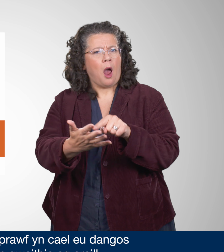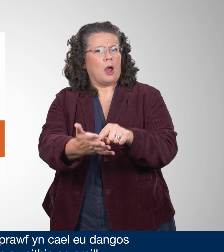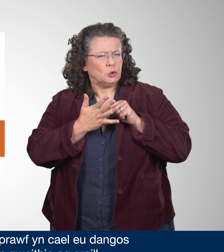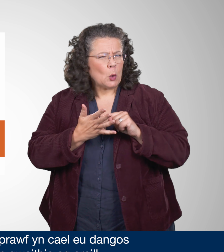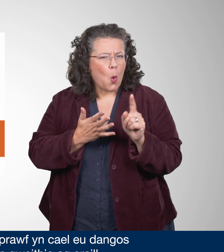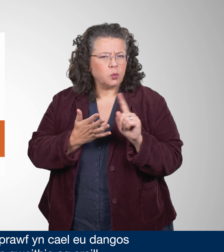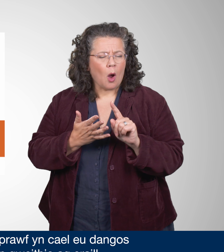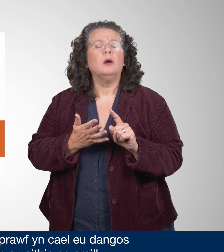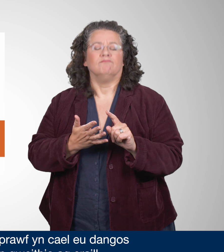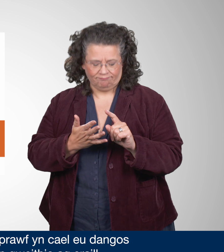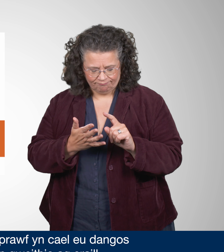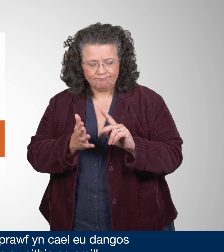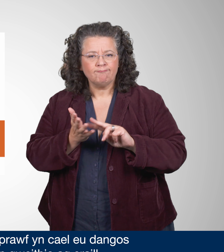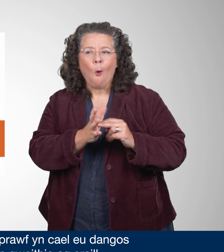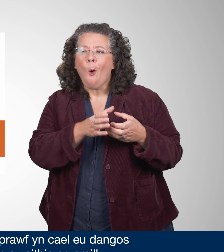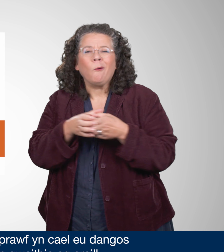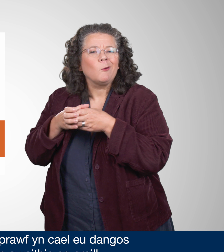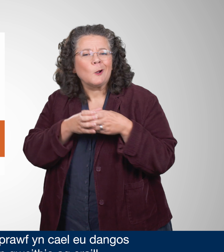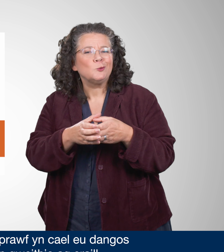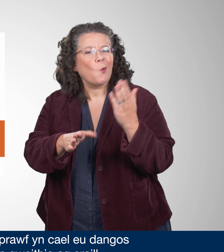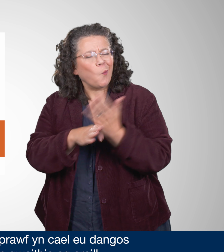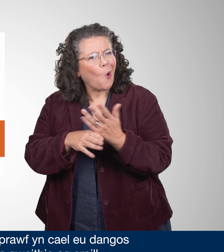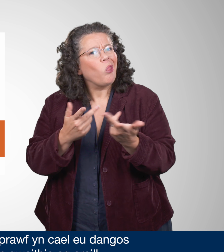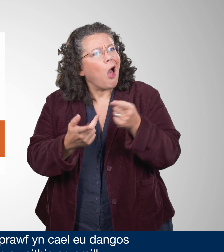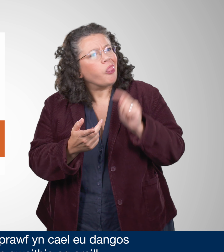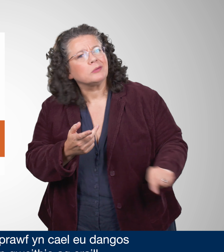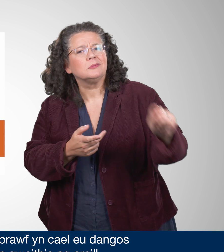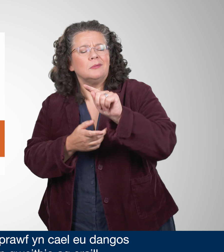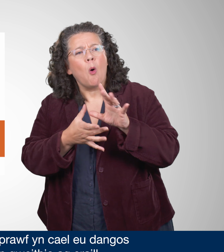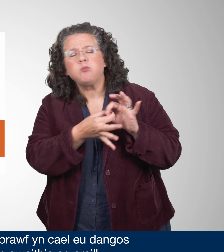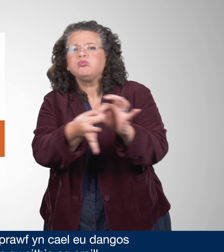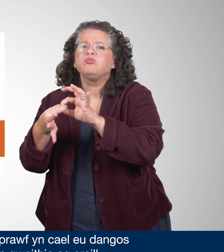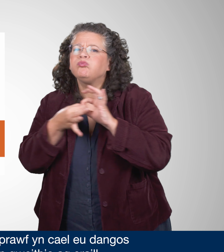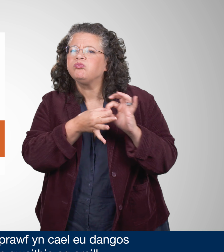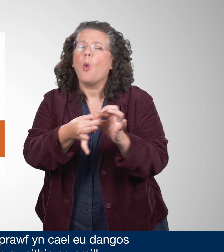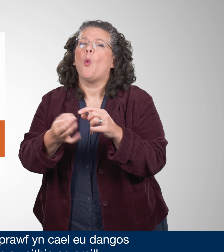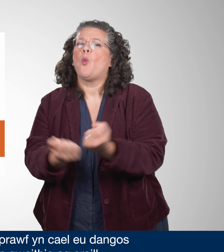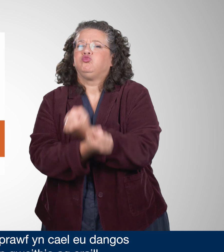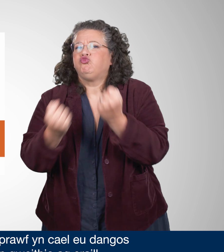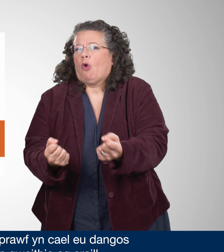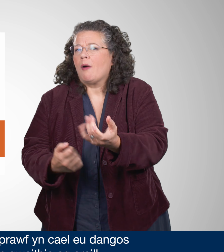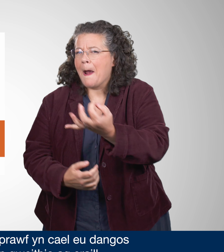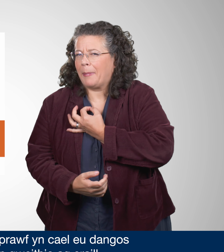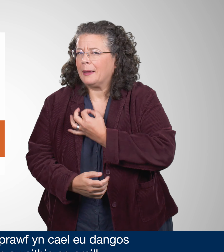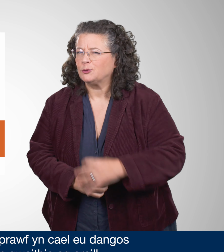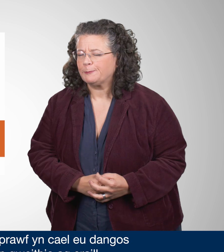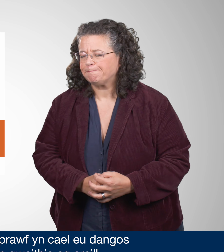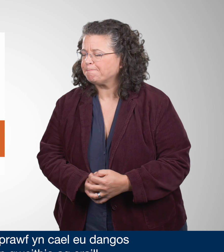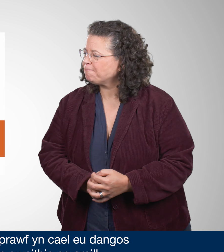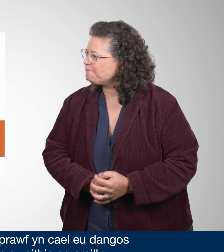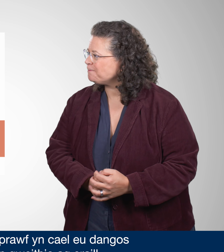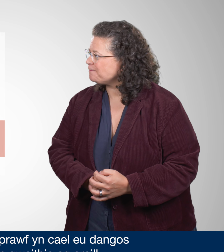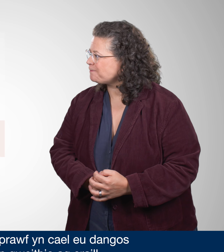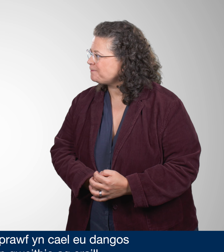Rydym yn teimlo bod y Meini Prawf yn cael ei dangos orau gan sefydliadau sy'n gweithio